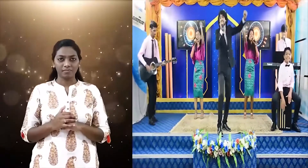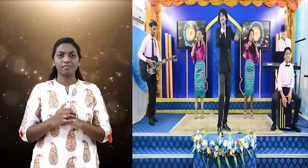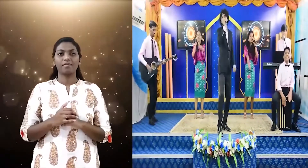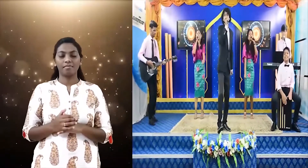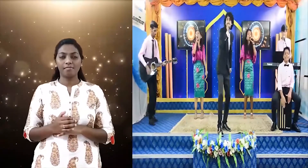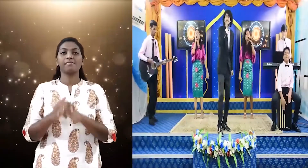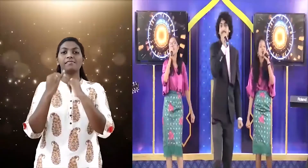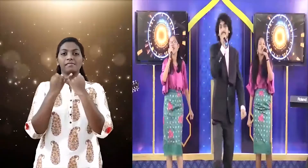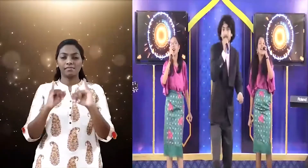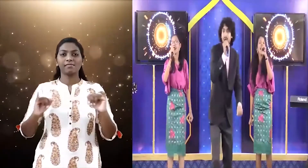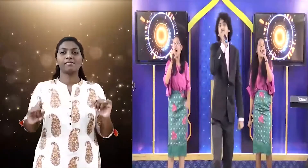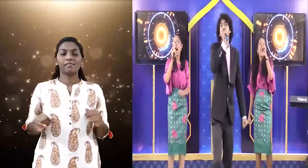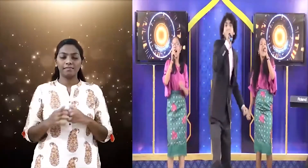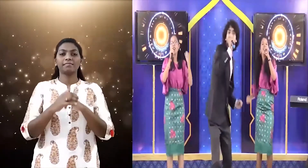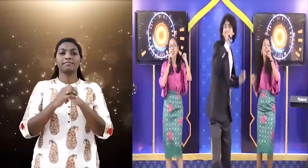आजादी